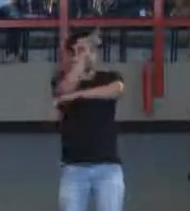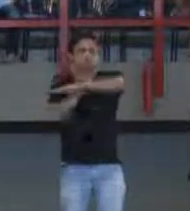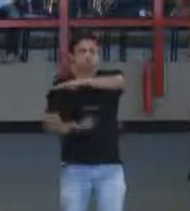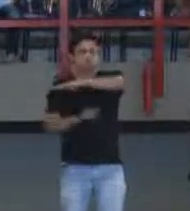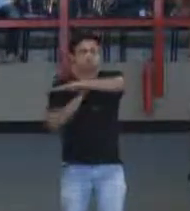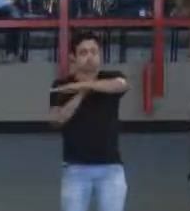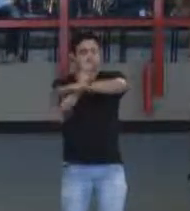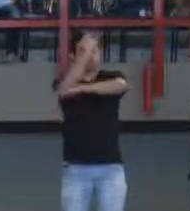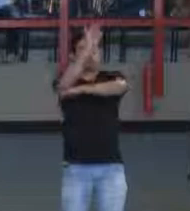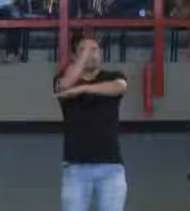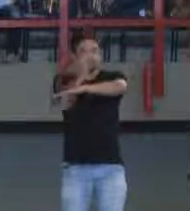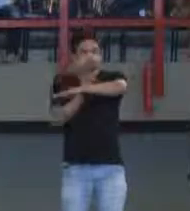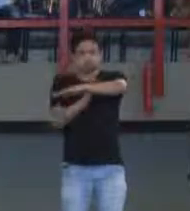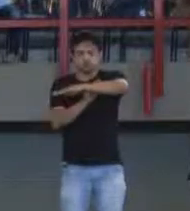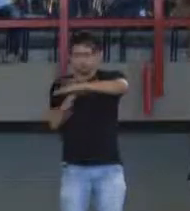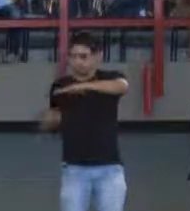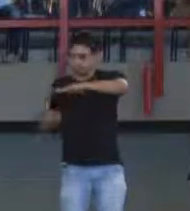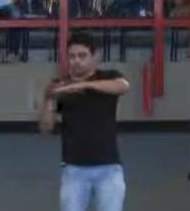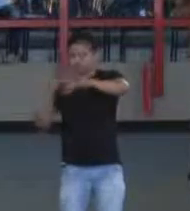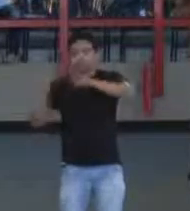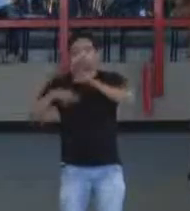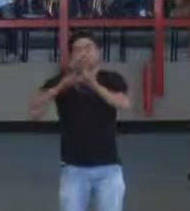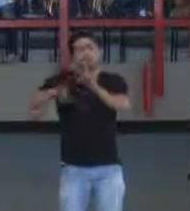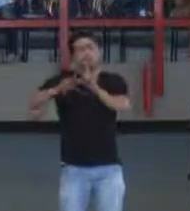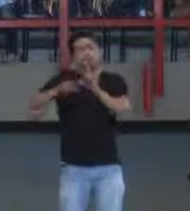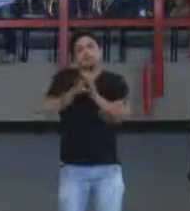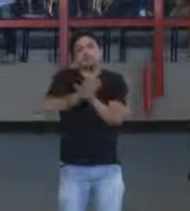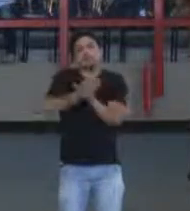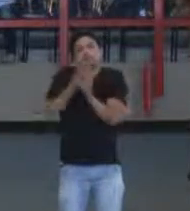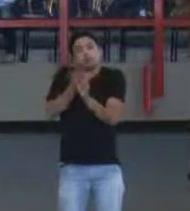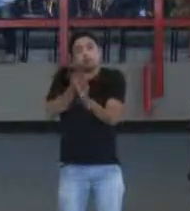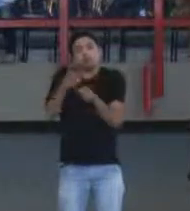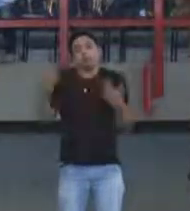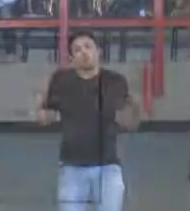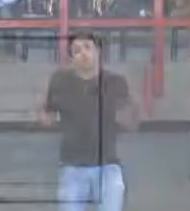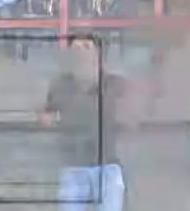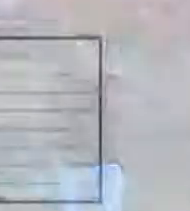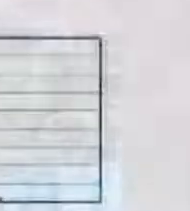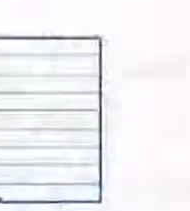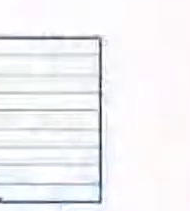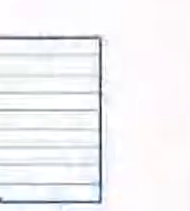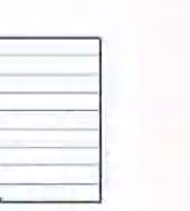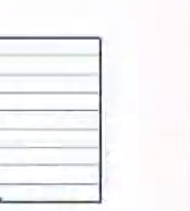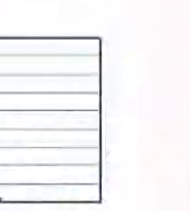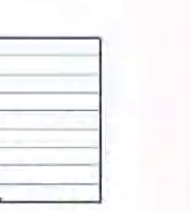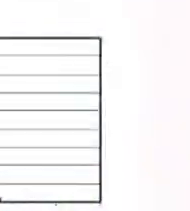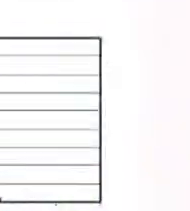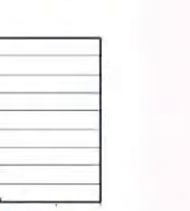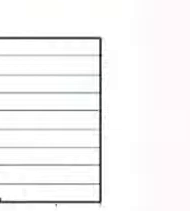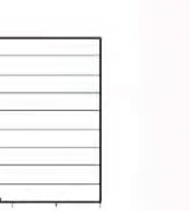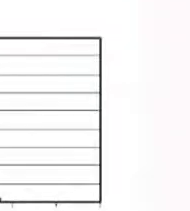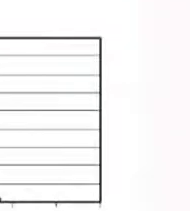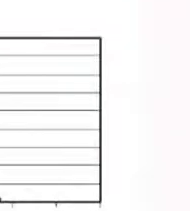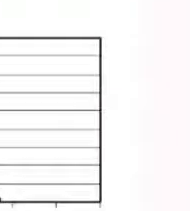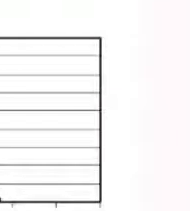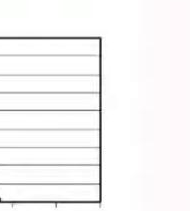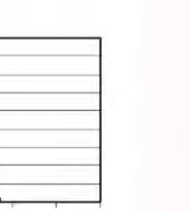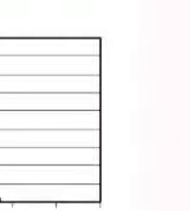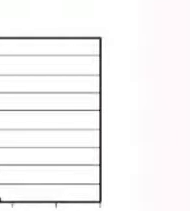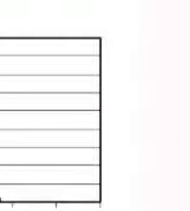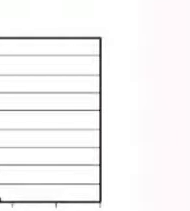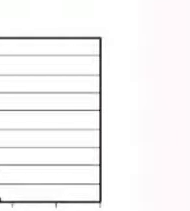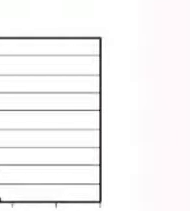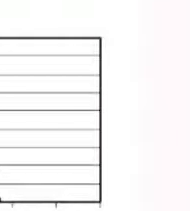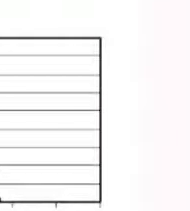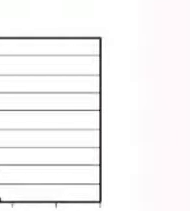representa e em que unidade isso está sendo medido. Então, olha só, esse eixo aqui, que costumeiramente nós chamamos de eixo